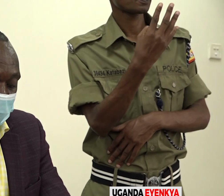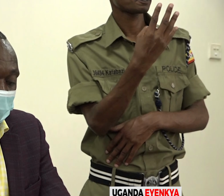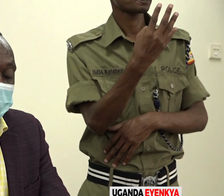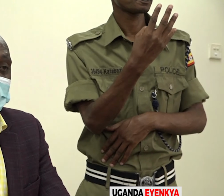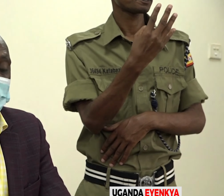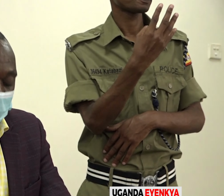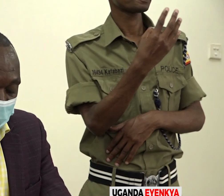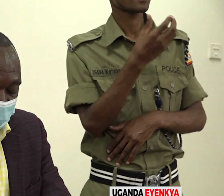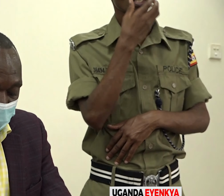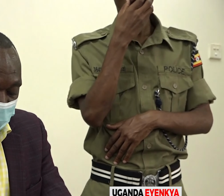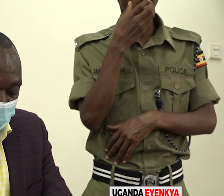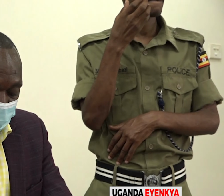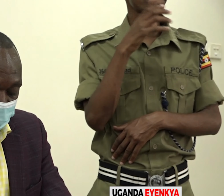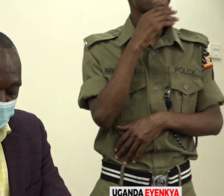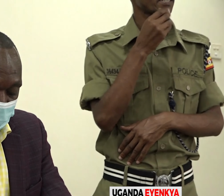n'avuma President